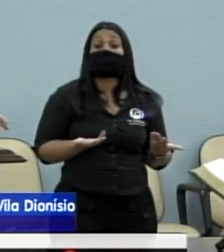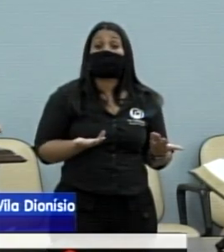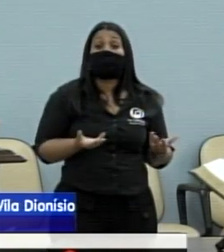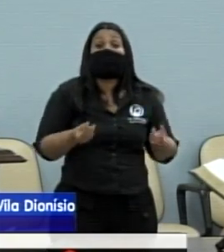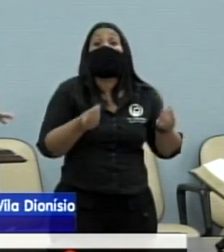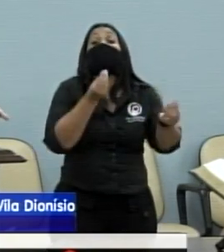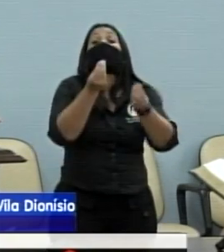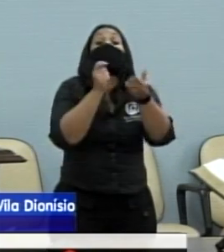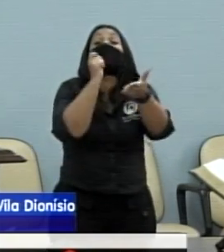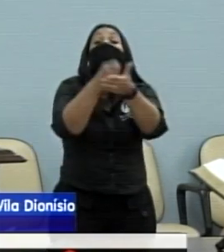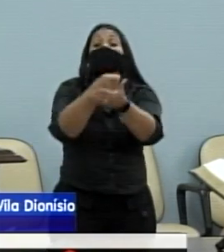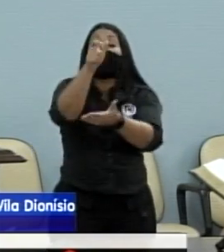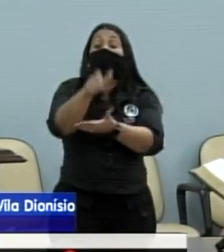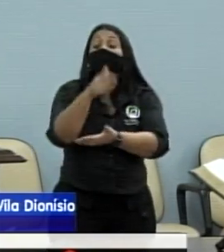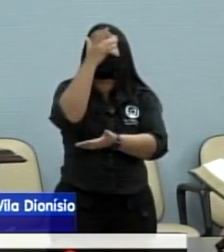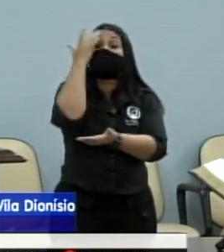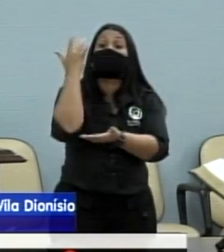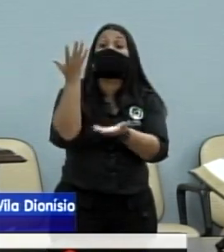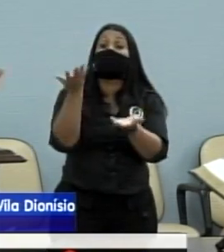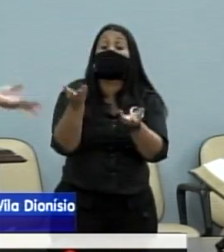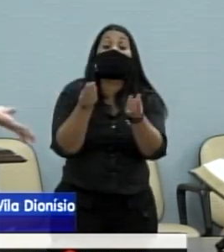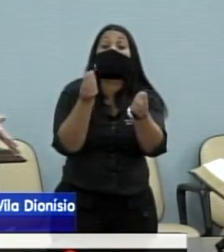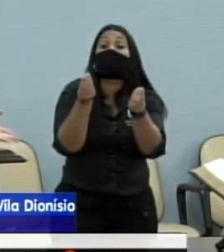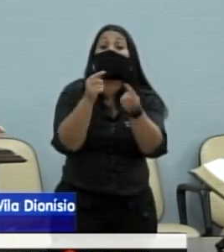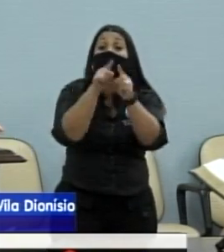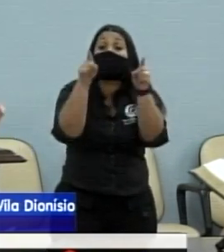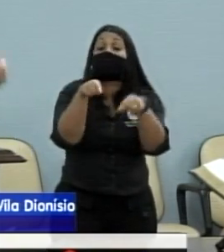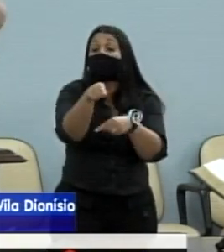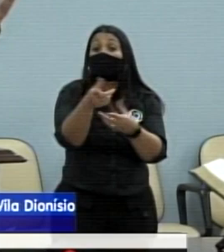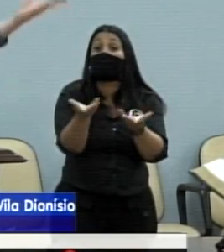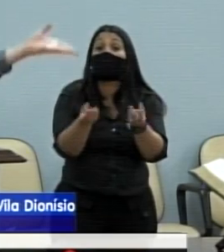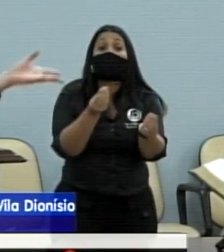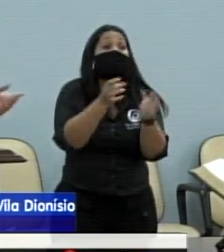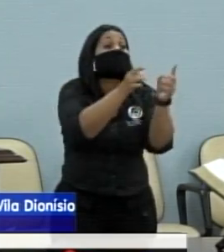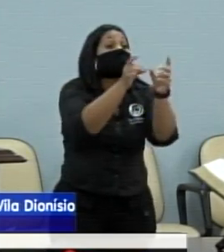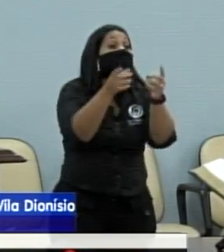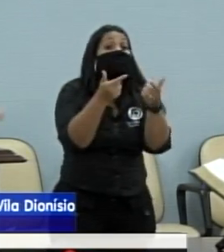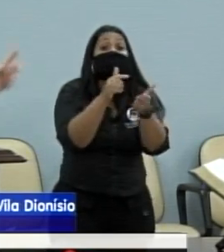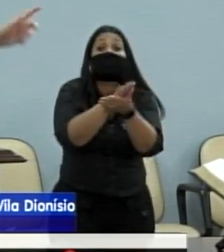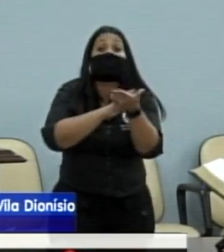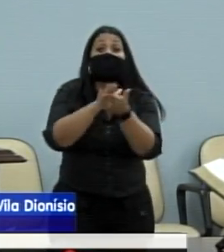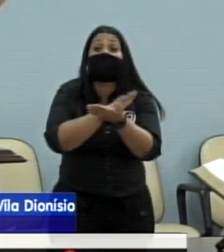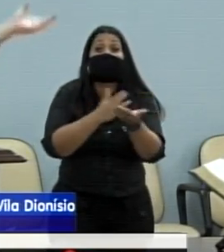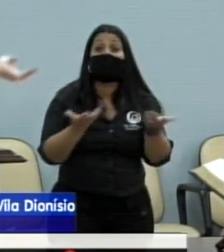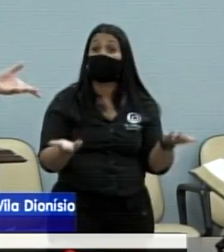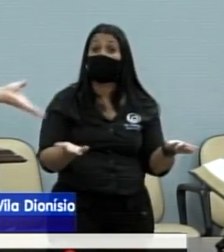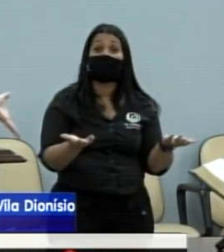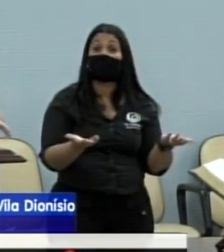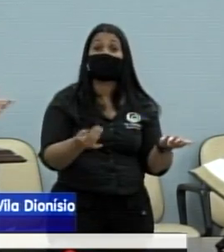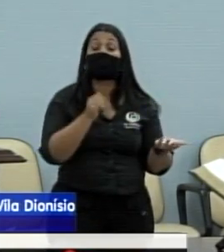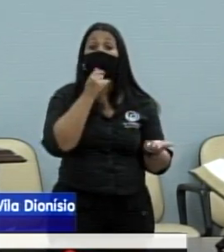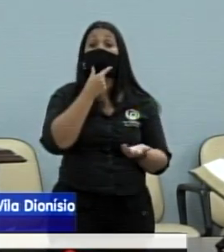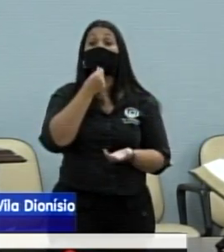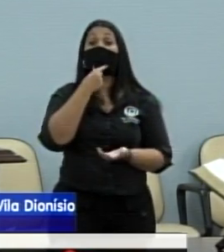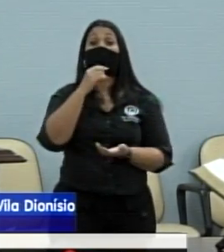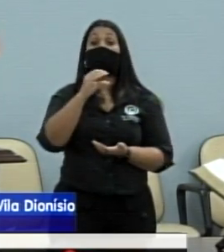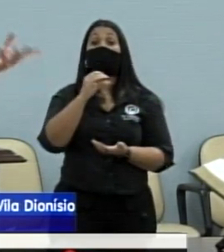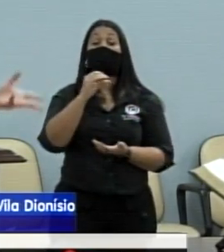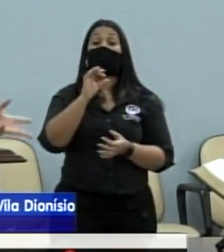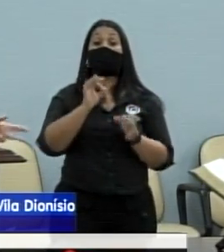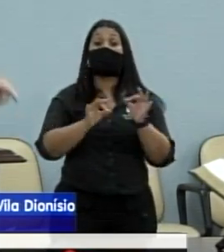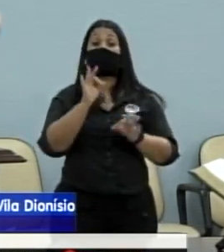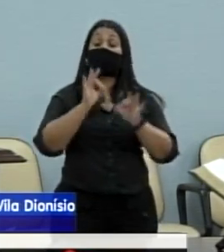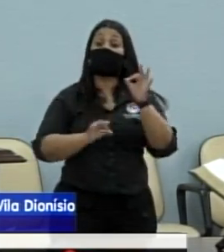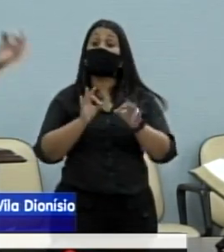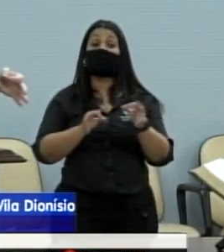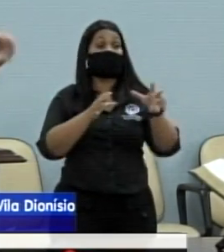como é que a gente paga? Como é que você paga? Não tem dinheiro, não tem mais o que vender, não tem mais o que penhorar, não tem mais o que o oficial de justiça tirar, não tem mais